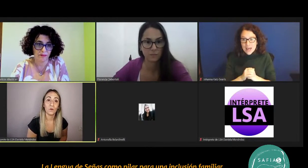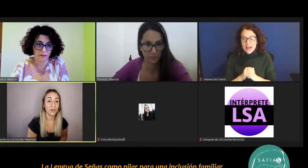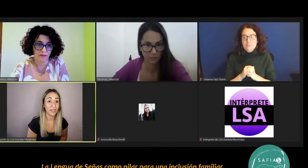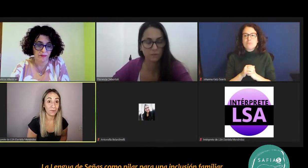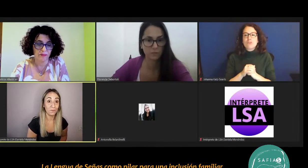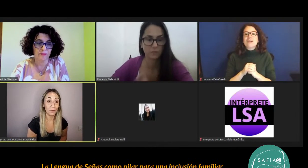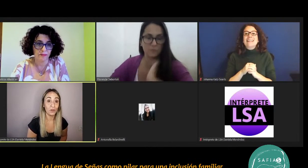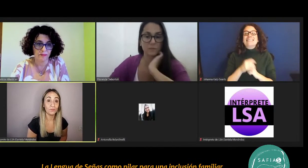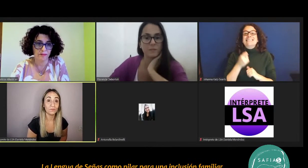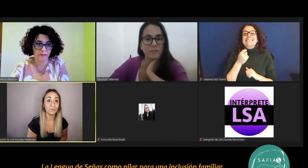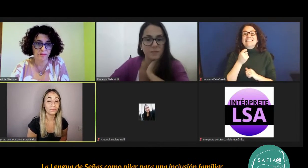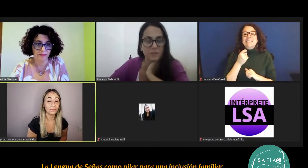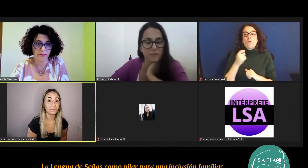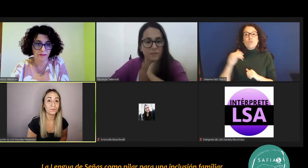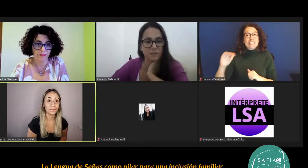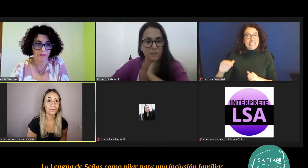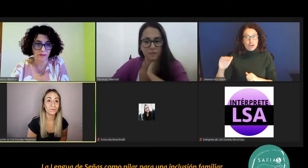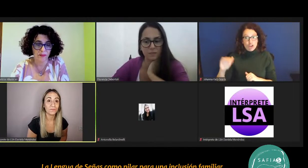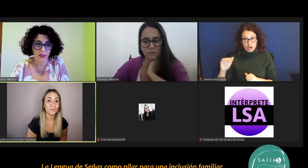Por ejemplo,